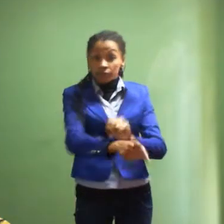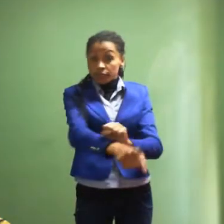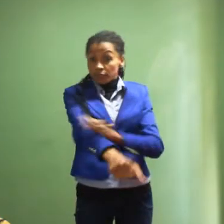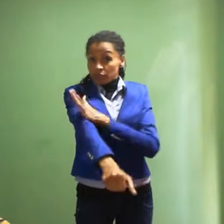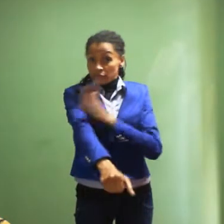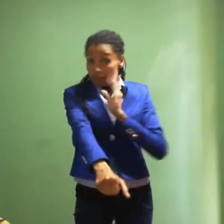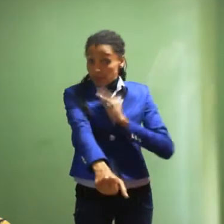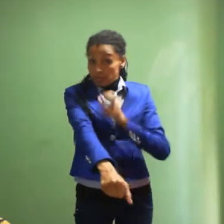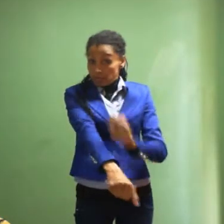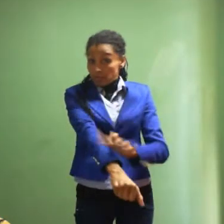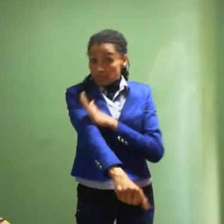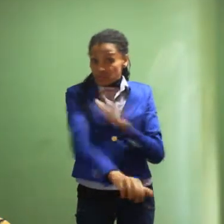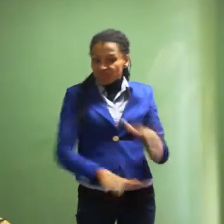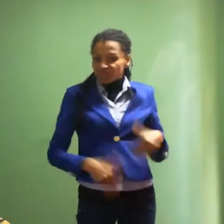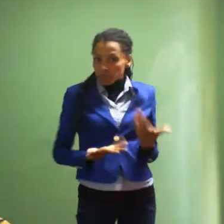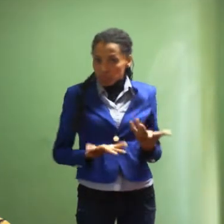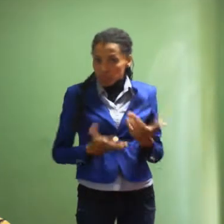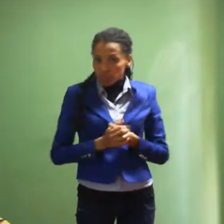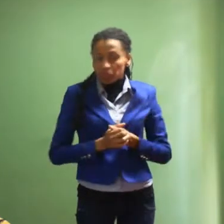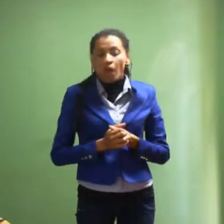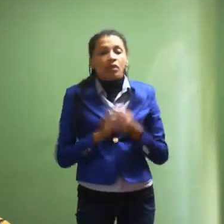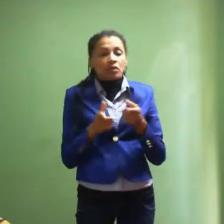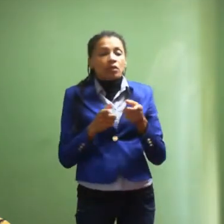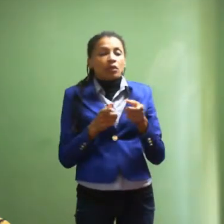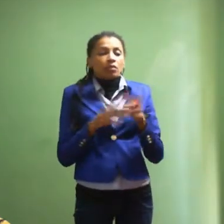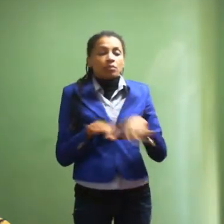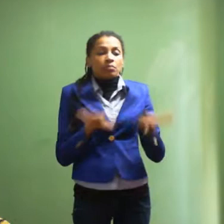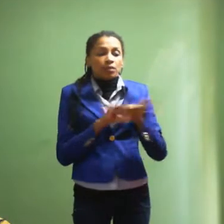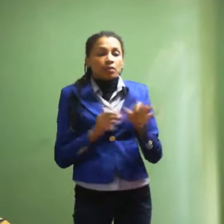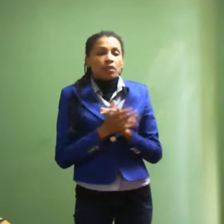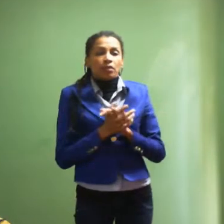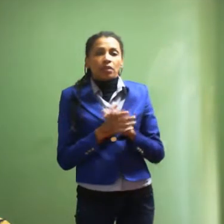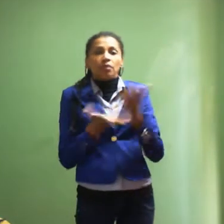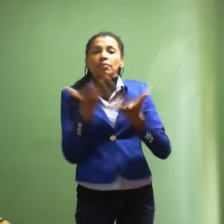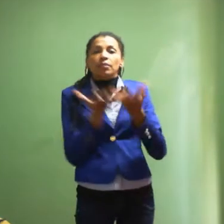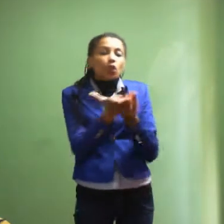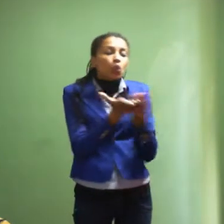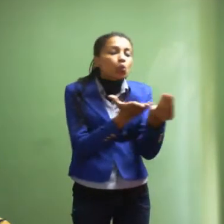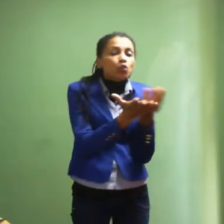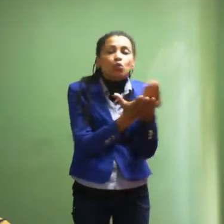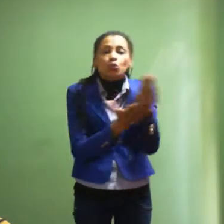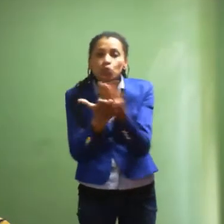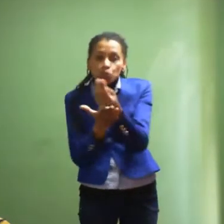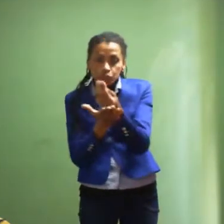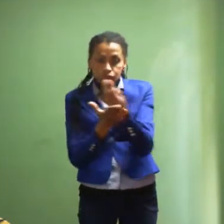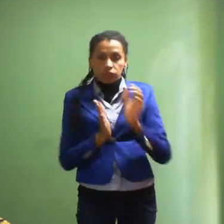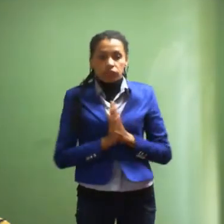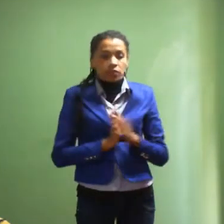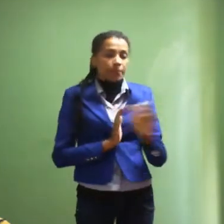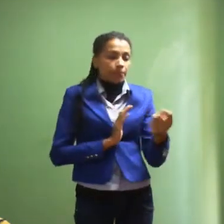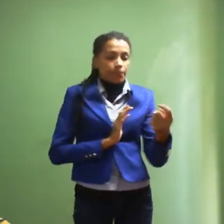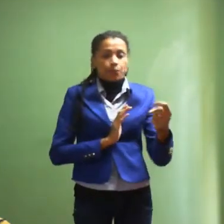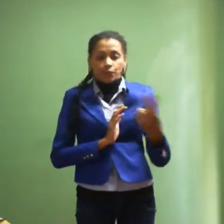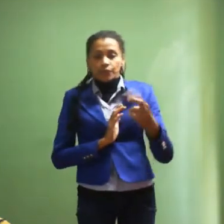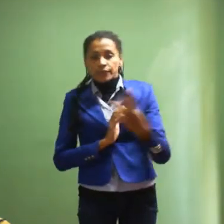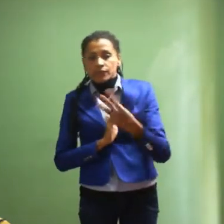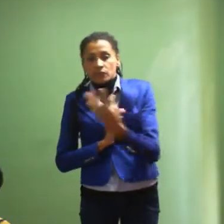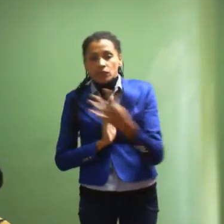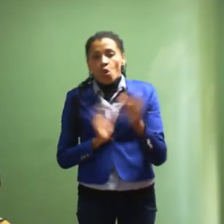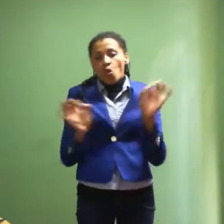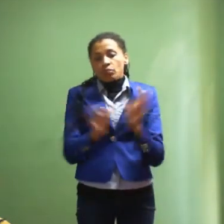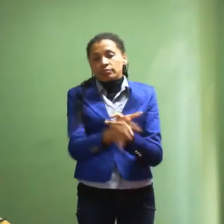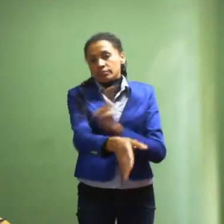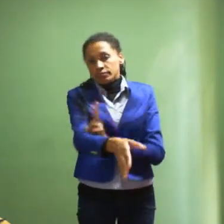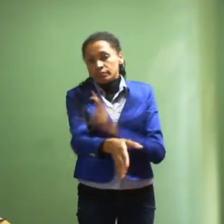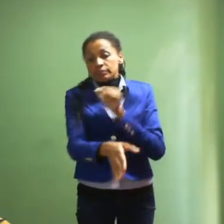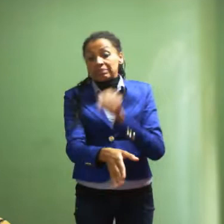significativa tienen que tener una diferencia significativa por grados, eso es lo que mencionábamos antes, y aquí hay un aspecto